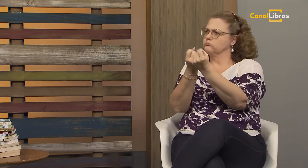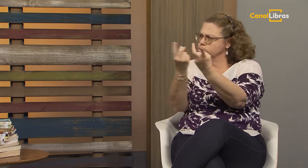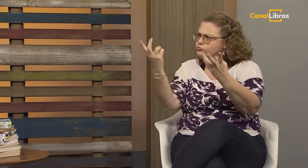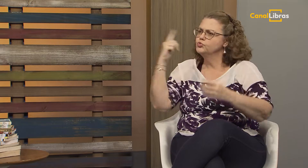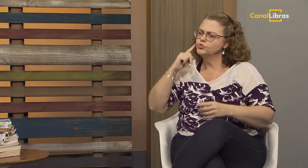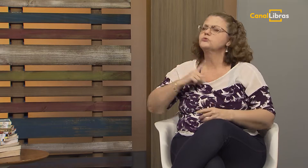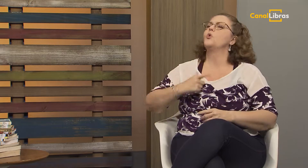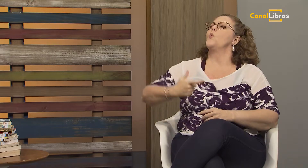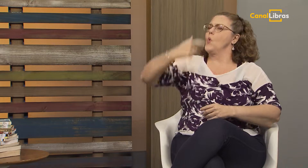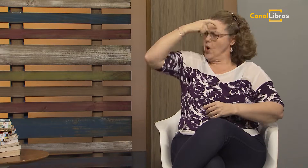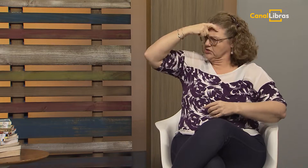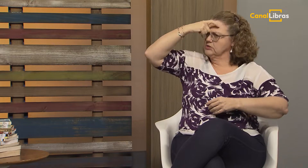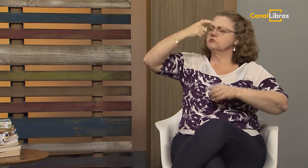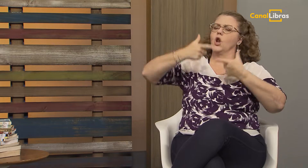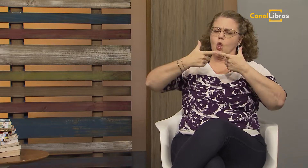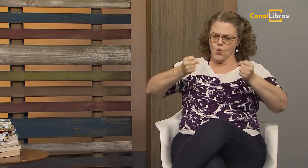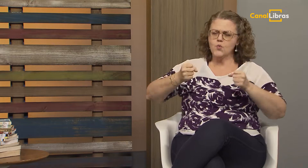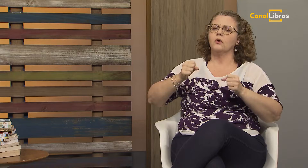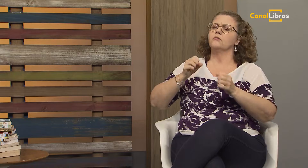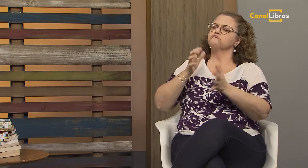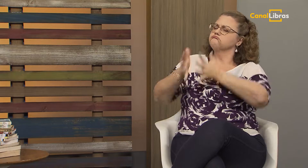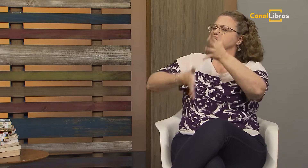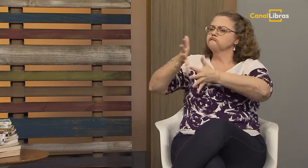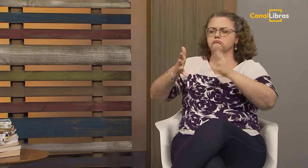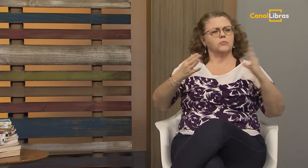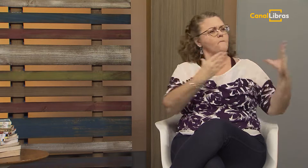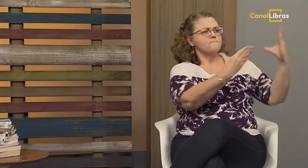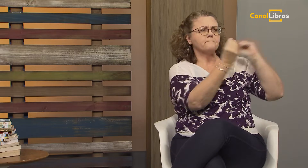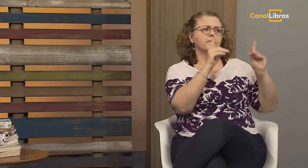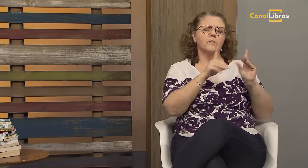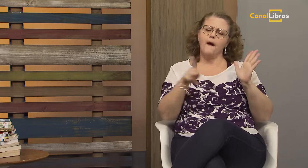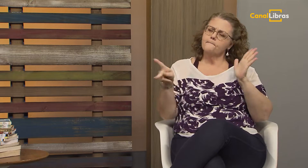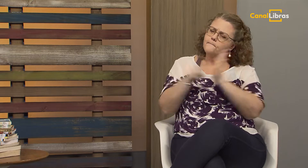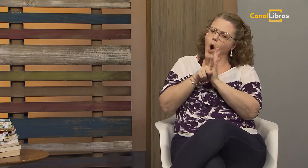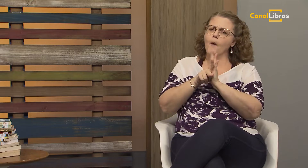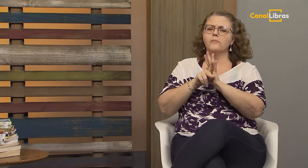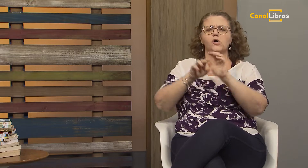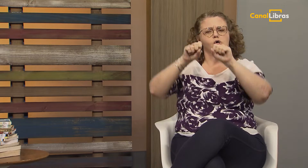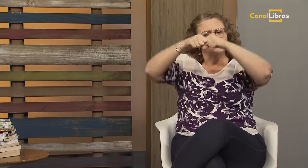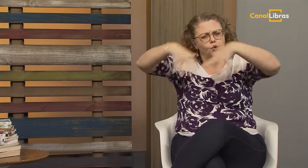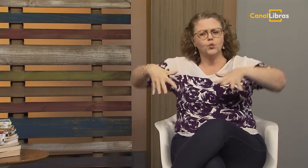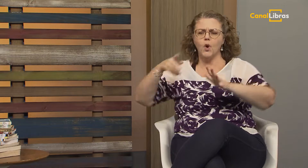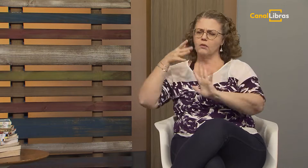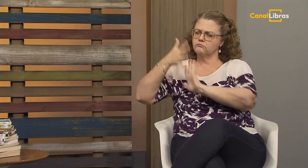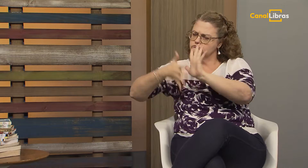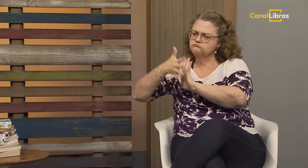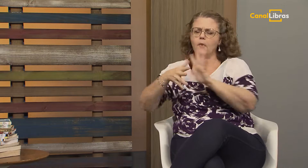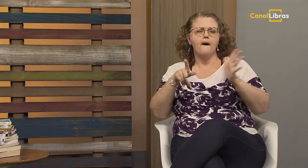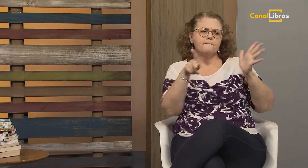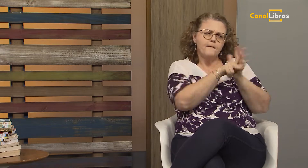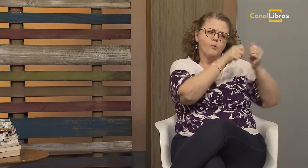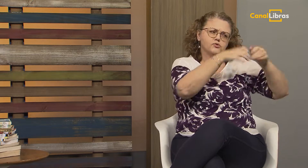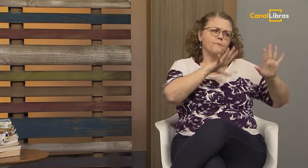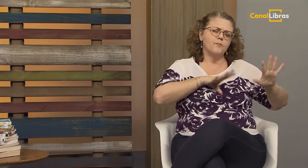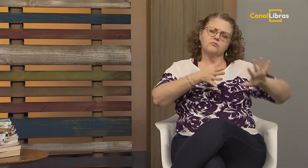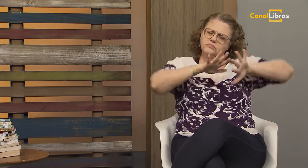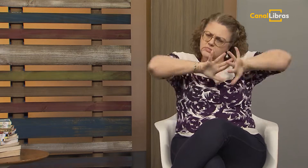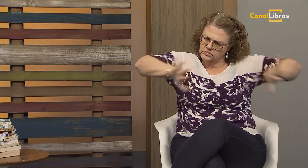anteriores. Agora, parte da comunidade surda já possui essa consciência linguística e se coloca firmemente no respeito à estrutura de uma língua